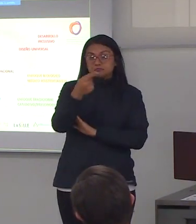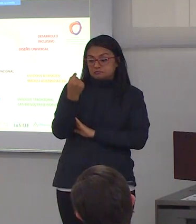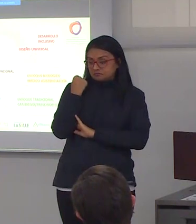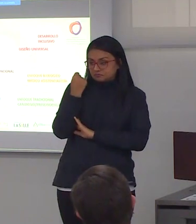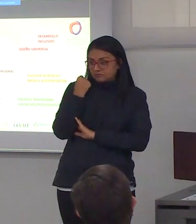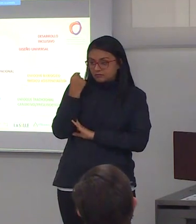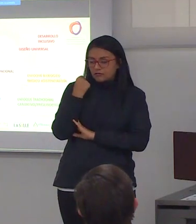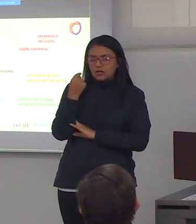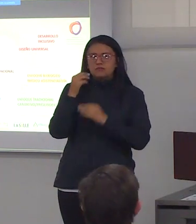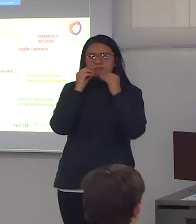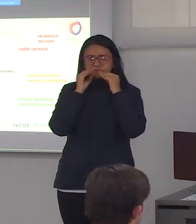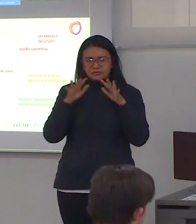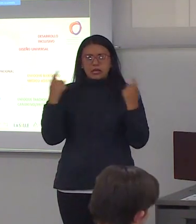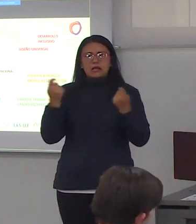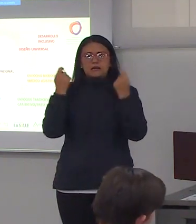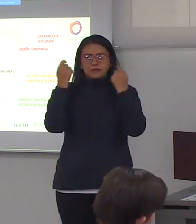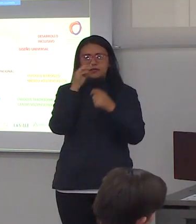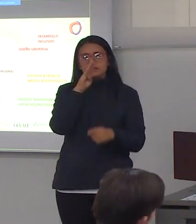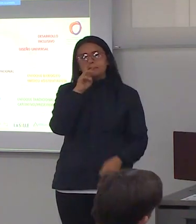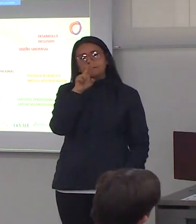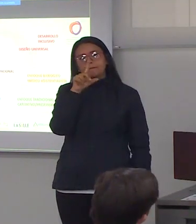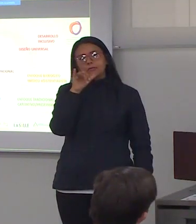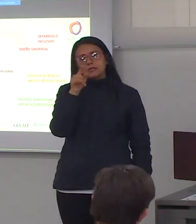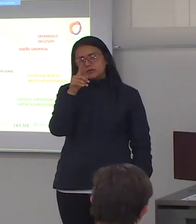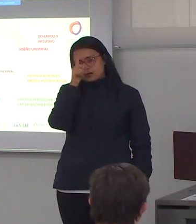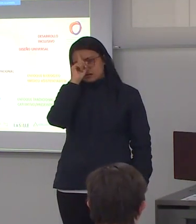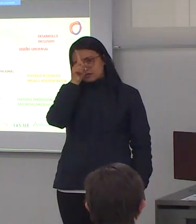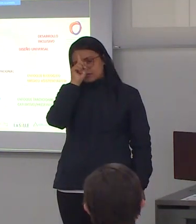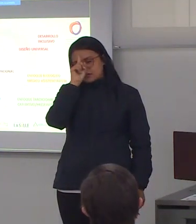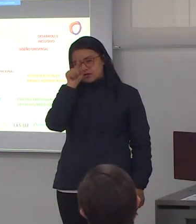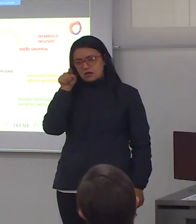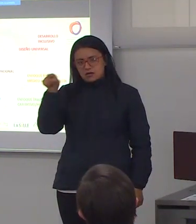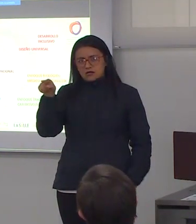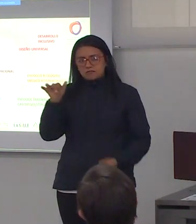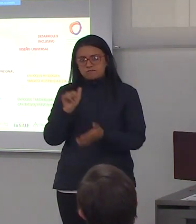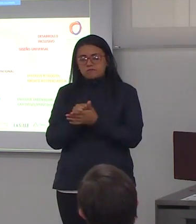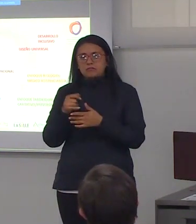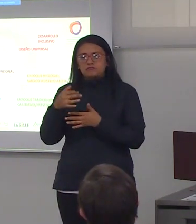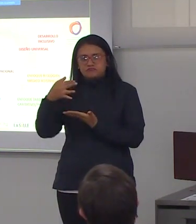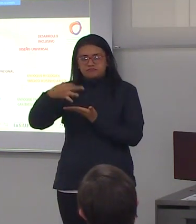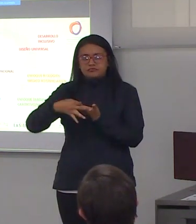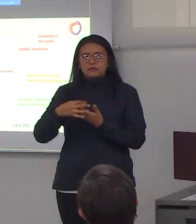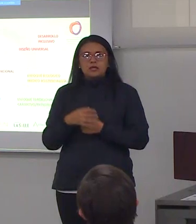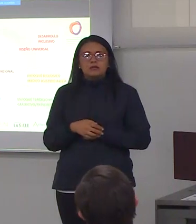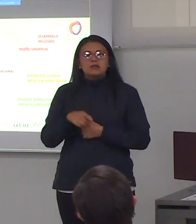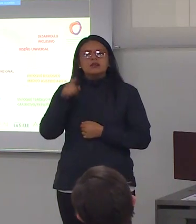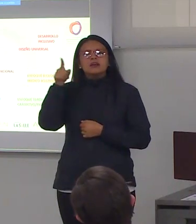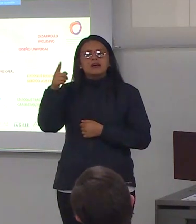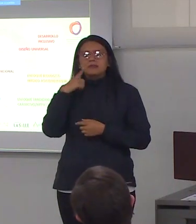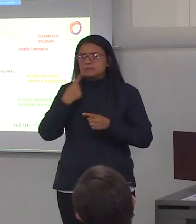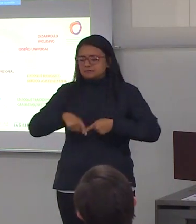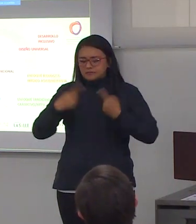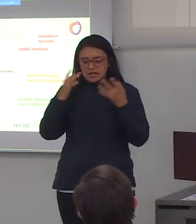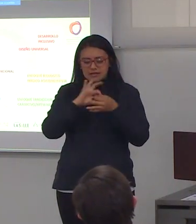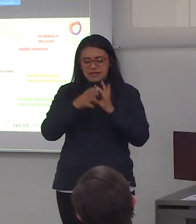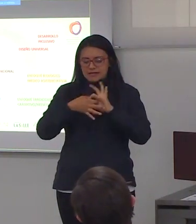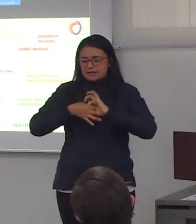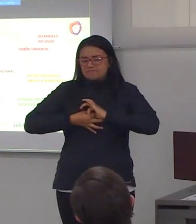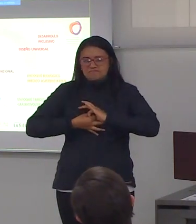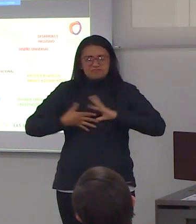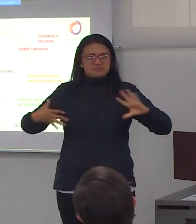lanzamos una campaña en Berlín en Alemania que estamos haciendo en Ghana relacionada con romper las cadenas